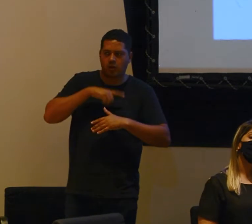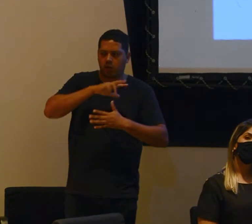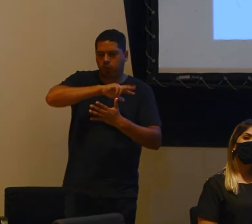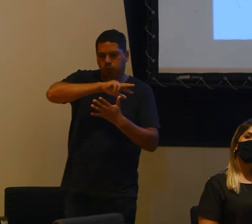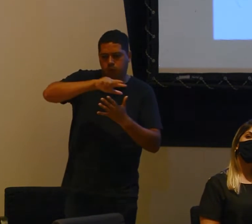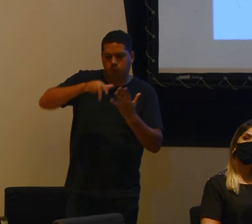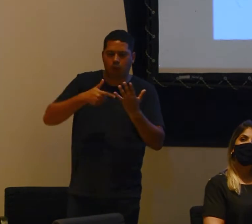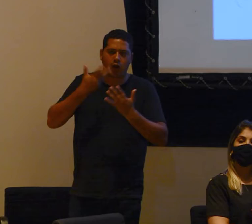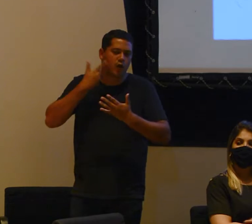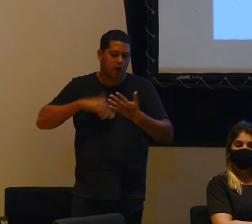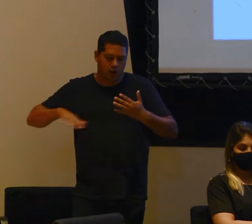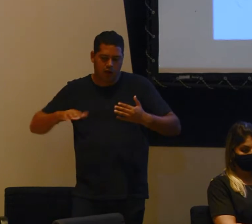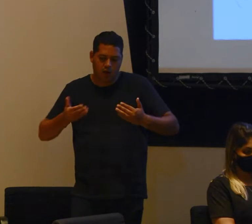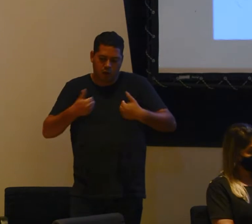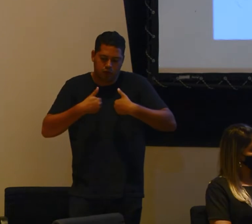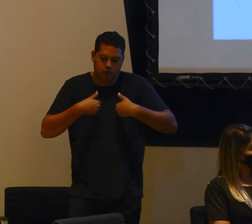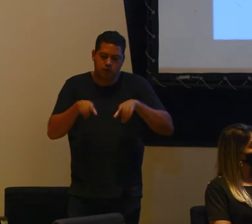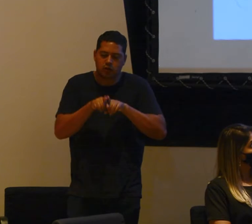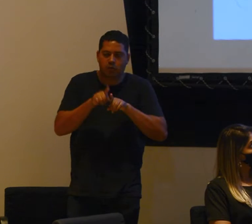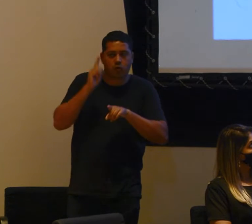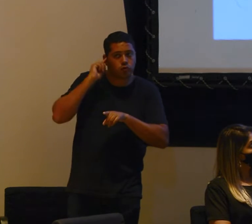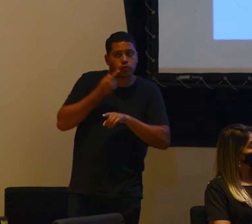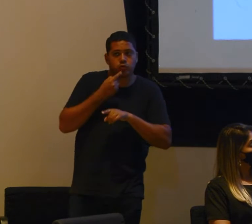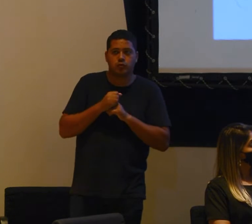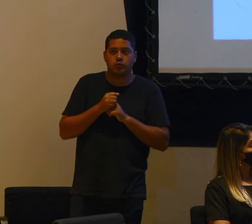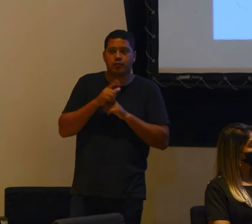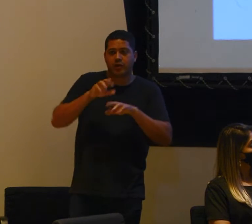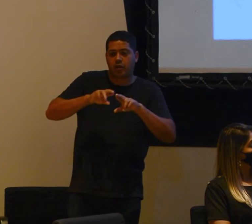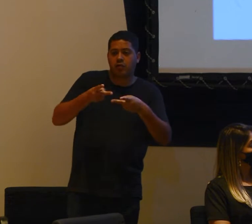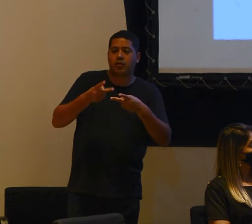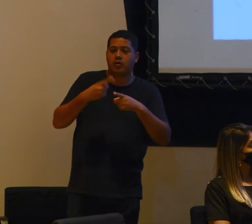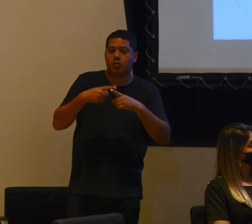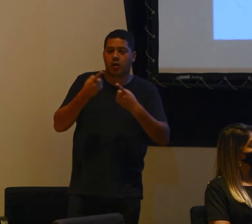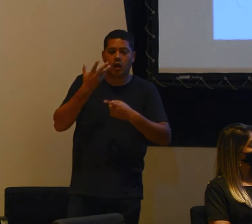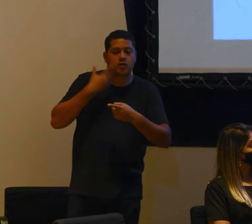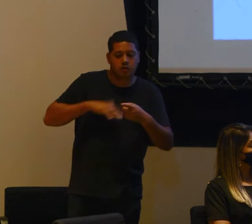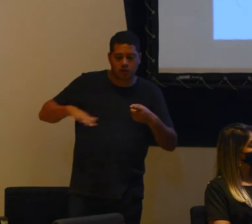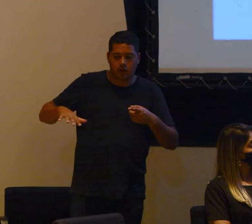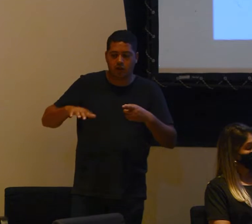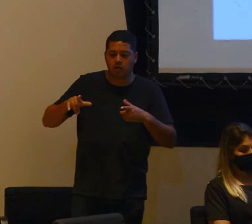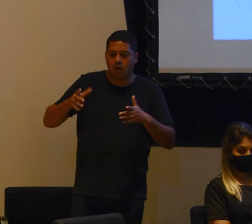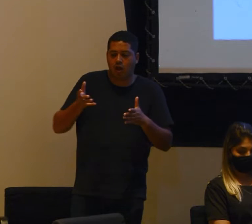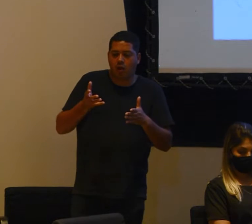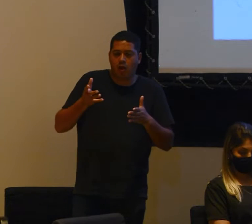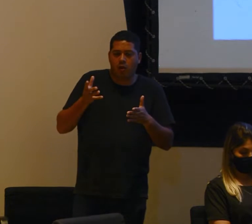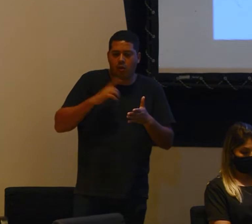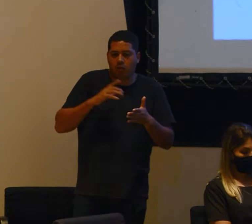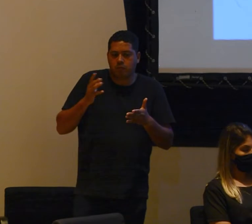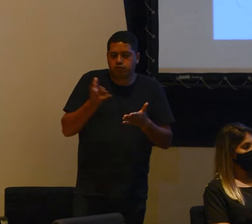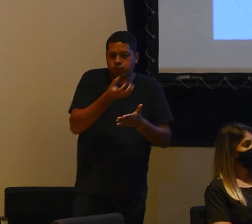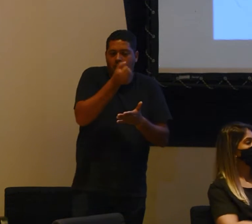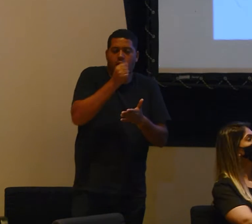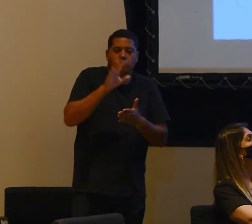casos de crianças autistas e com surdez. E o diferencial é porque as crianças são abarcadas de maneira geral, né?